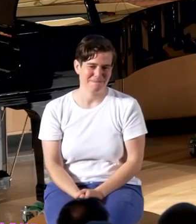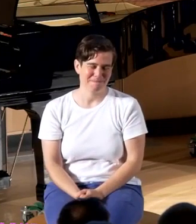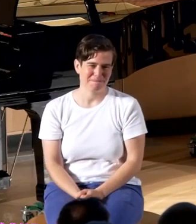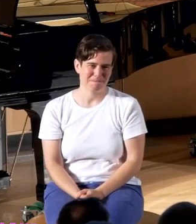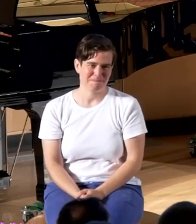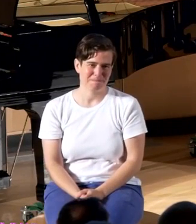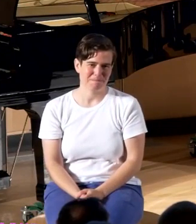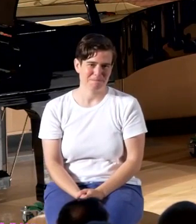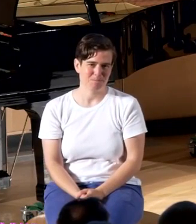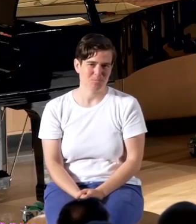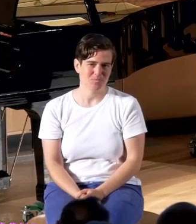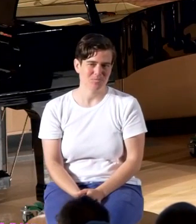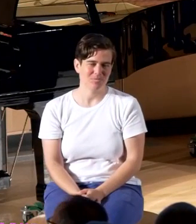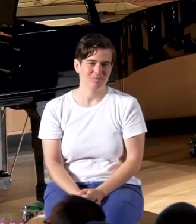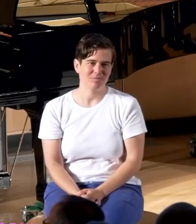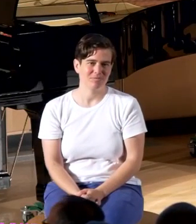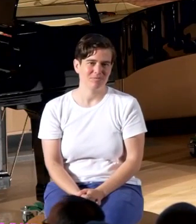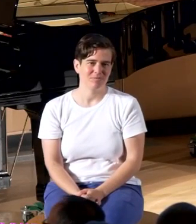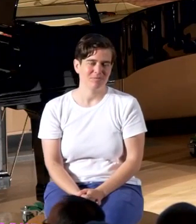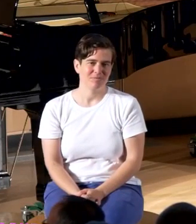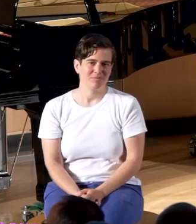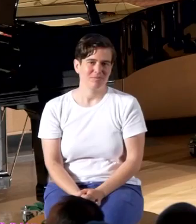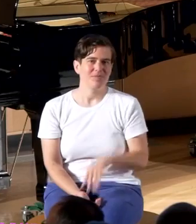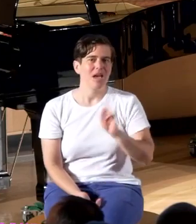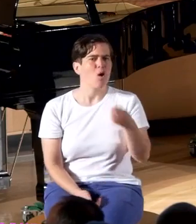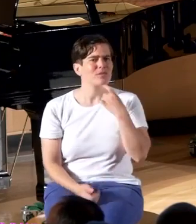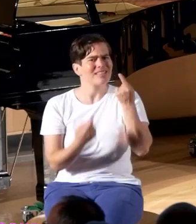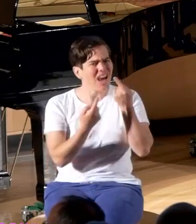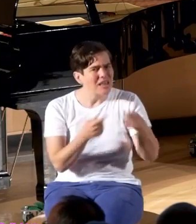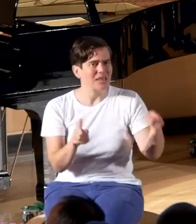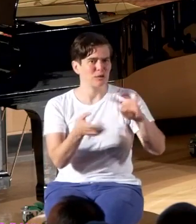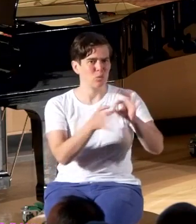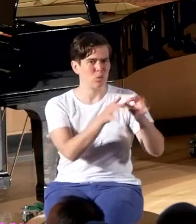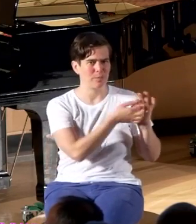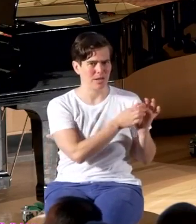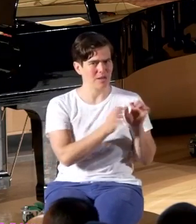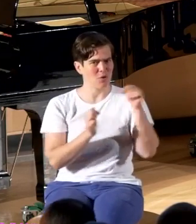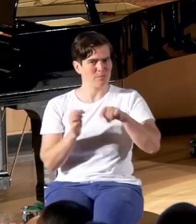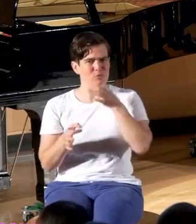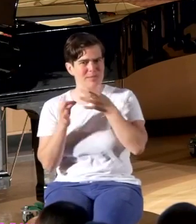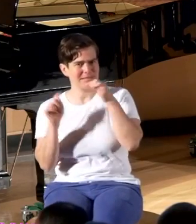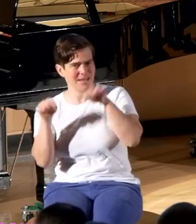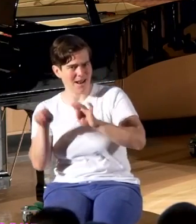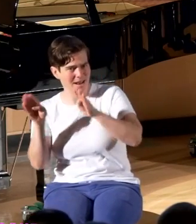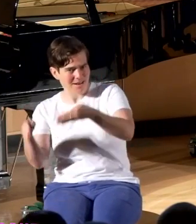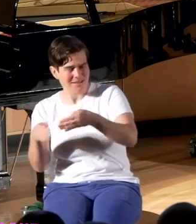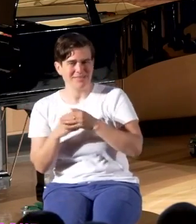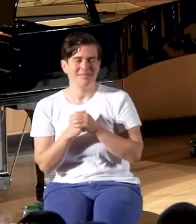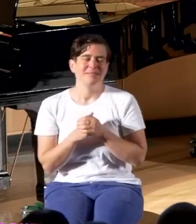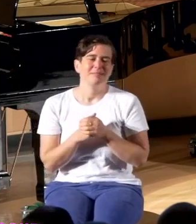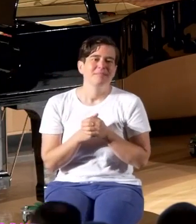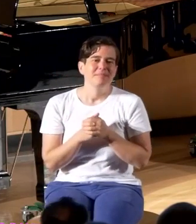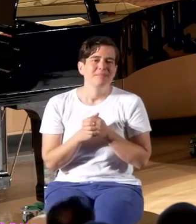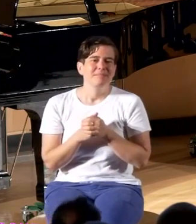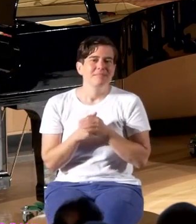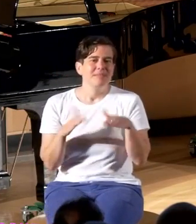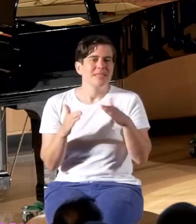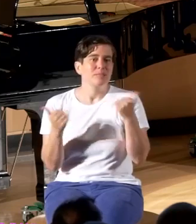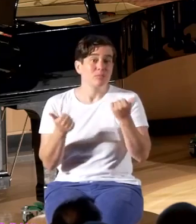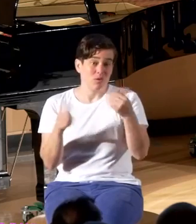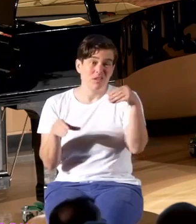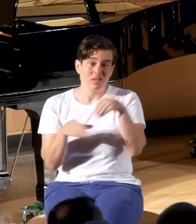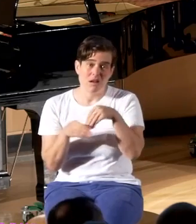Ja, wir haben natürlich auch Sachen, die nicht genauso sind wie bei Olympia, sonst wäre das ja irgendwie nicht spezifisch genug für eine Veranstaltung wie diese. Wir haben richtig gute